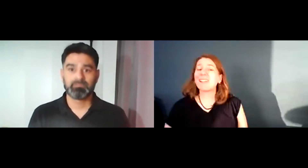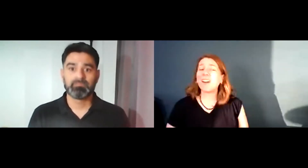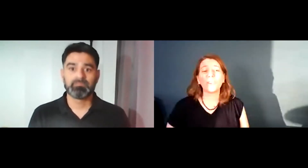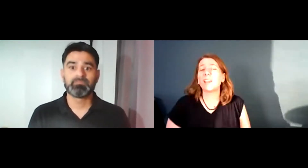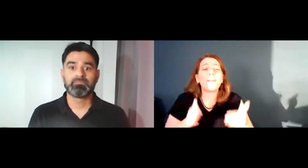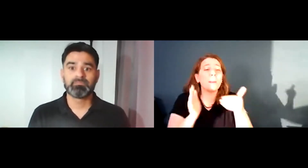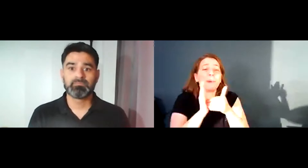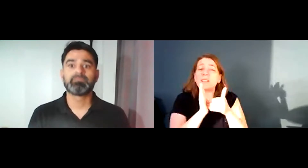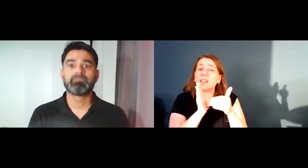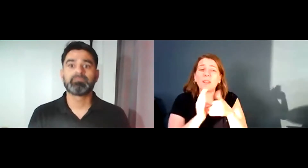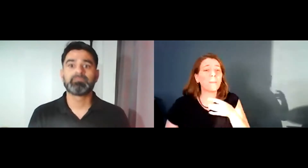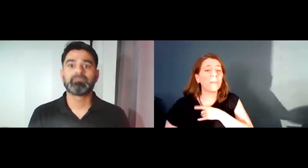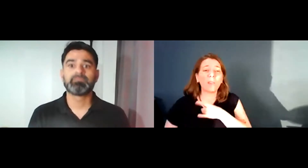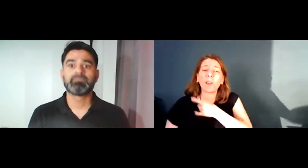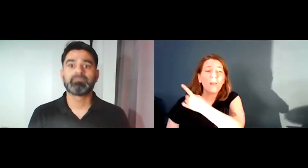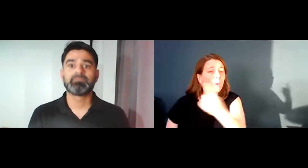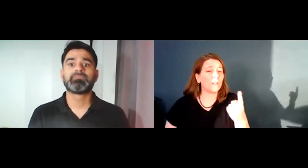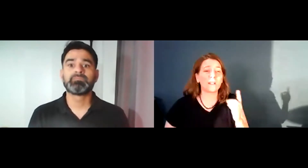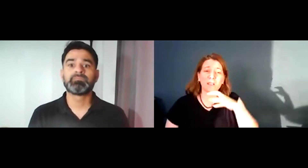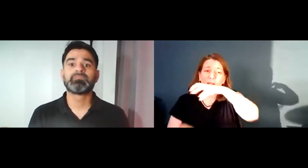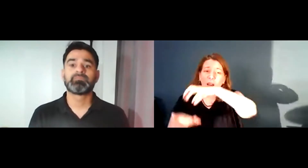Claro, es sí, que sí. Me parece que depende eso, de cada universidad. Estoy haciendo,